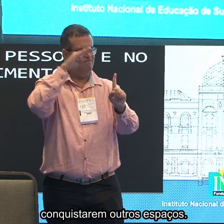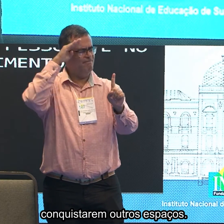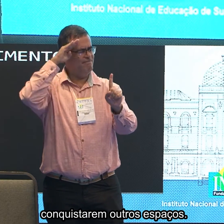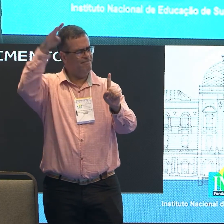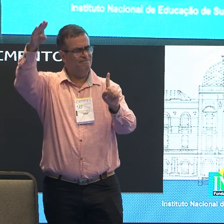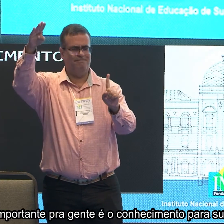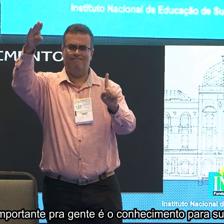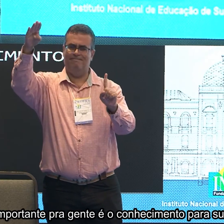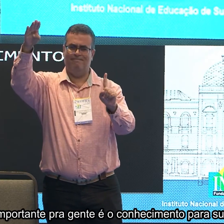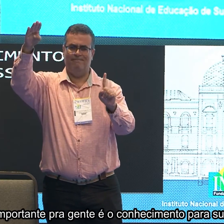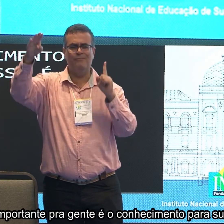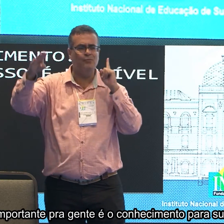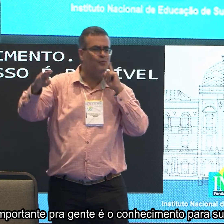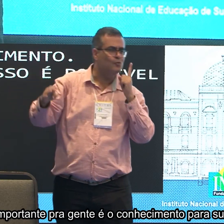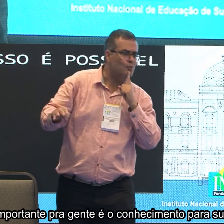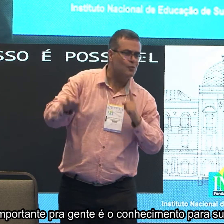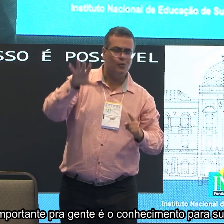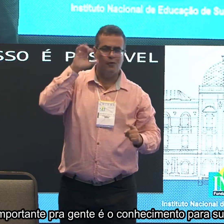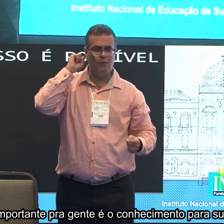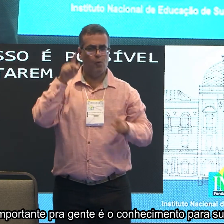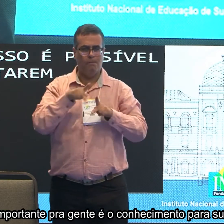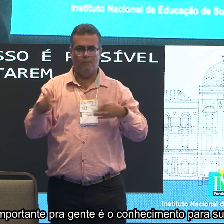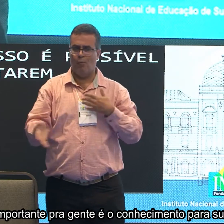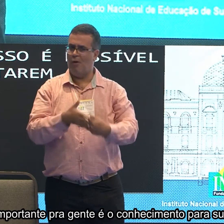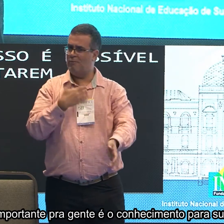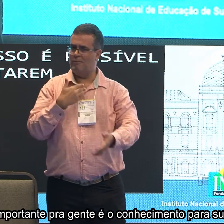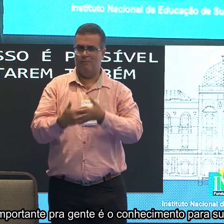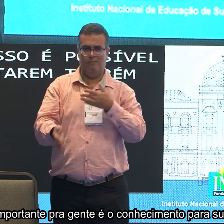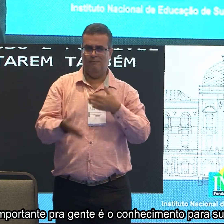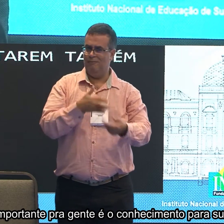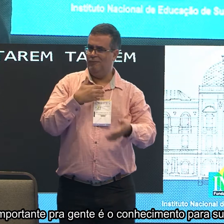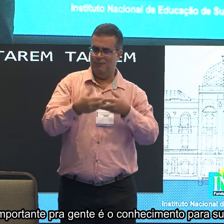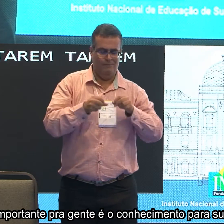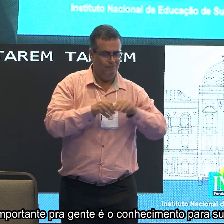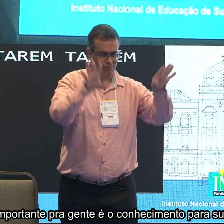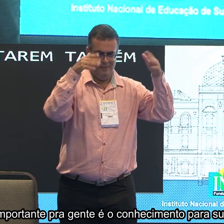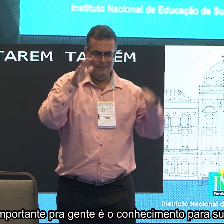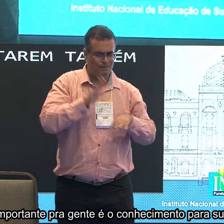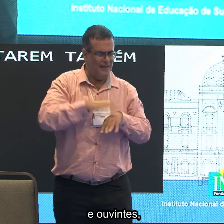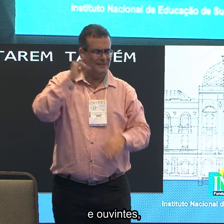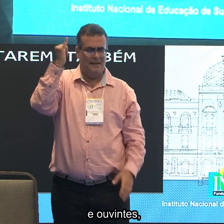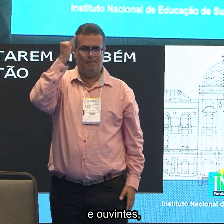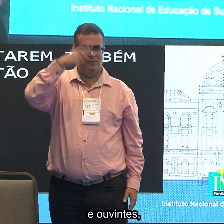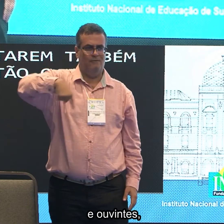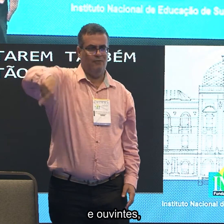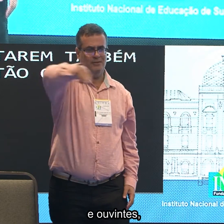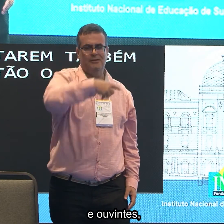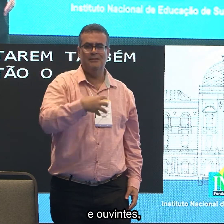espaços. Isso. Então, o importante para a gente é o conhecimento. Isso para sim. surdos e para ouvintes.